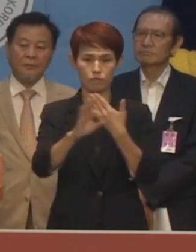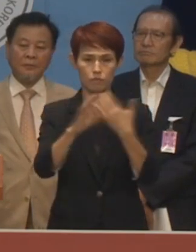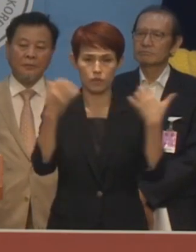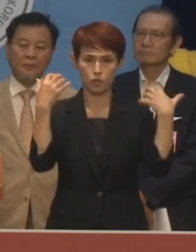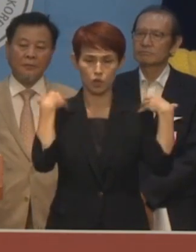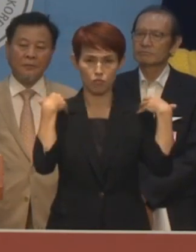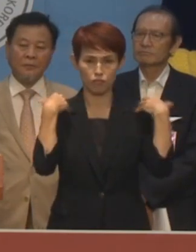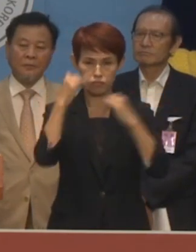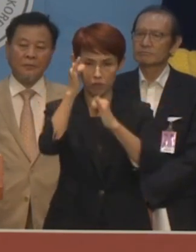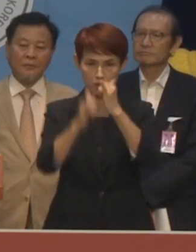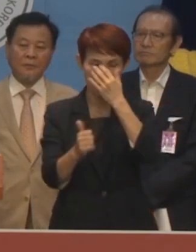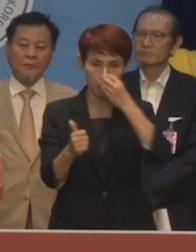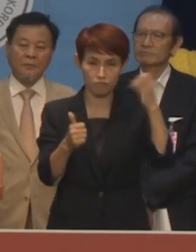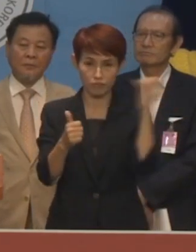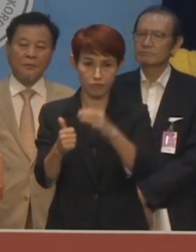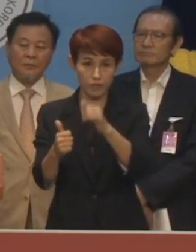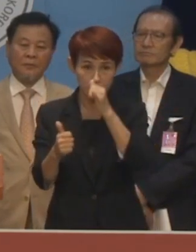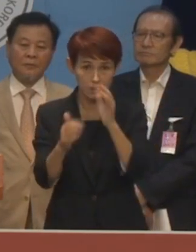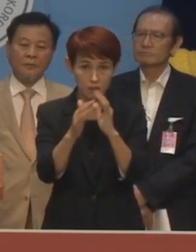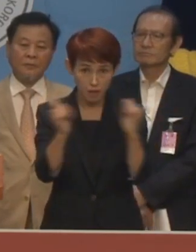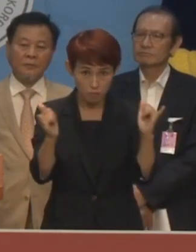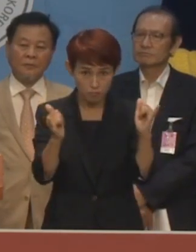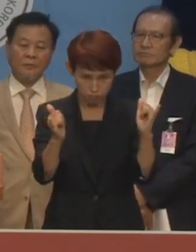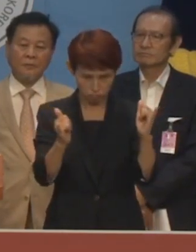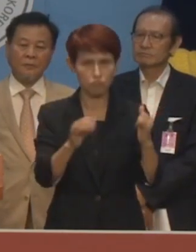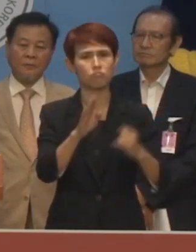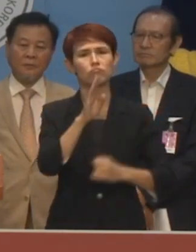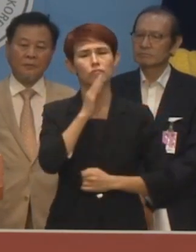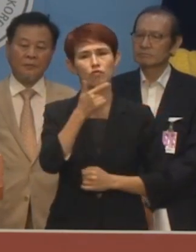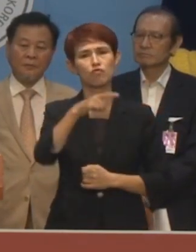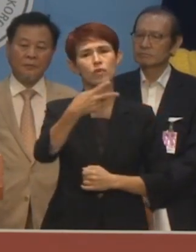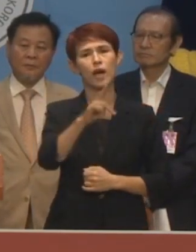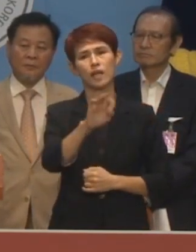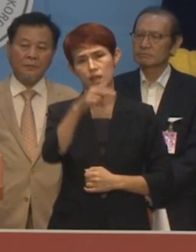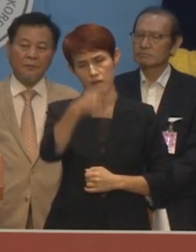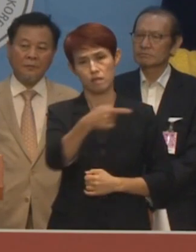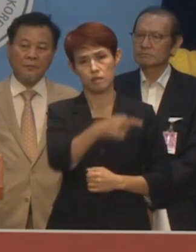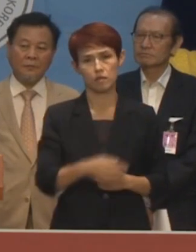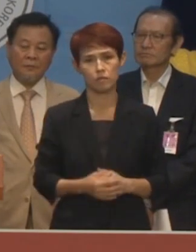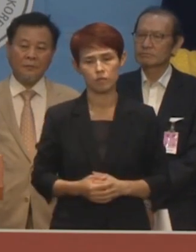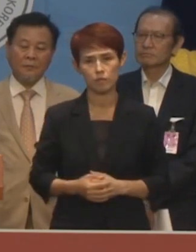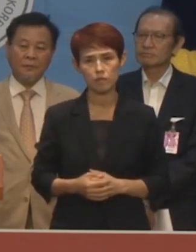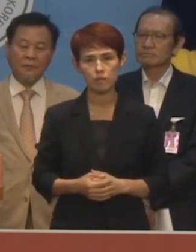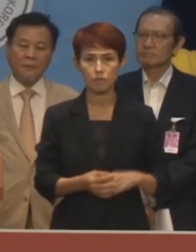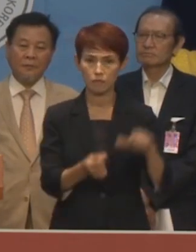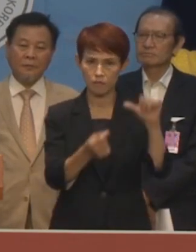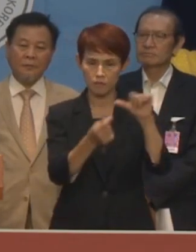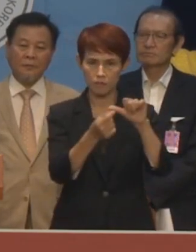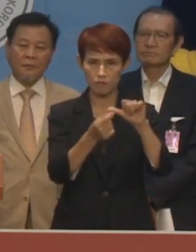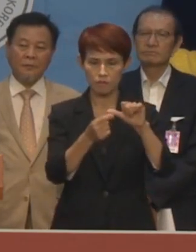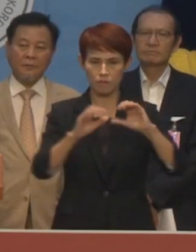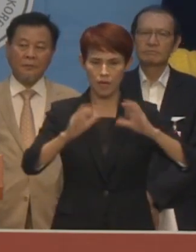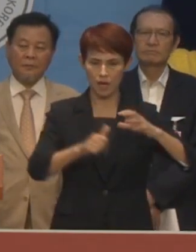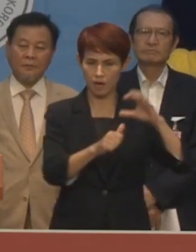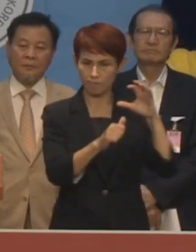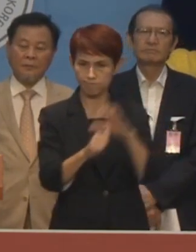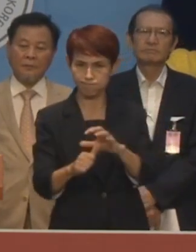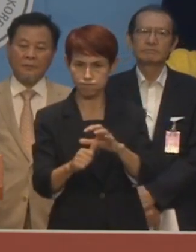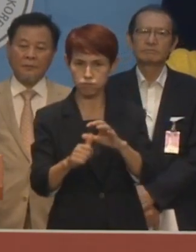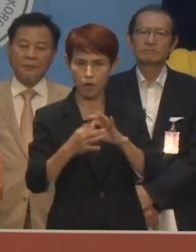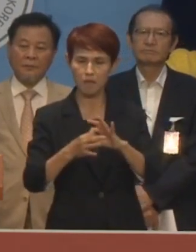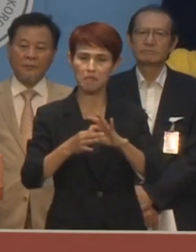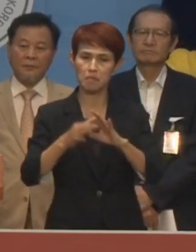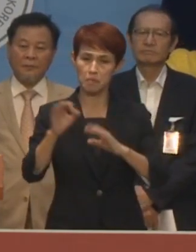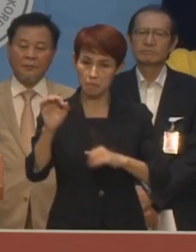폄훼하고 임의단체로 깎아내리는 자나 단체는 뉴라이트입니다. 다섯째, 식민사관이나 식민지 근대화론을